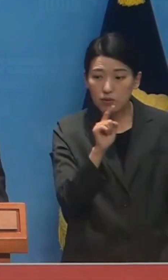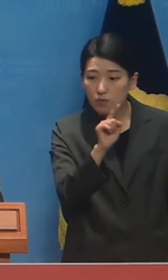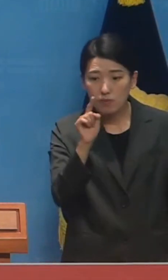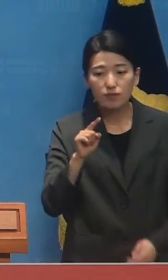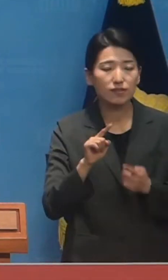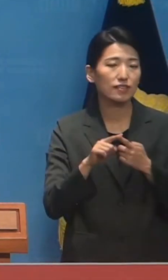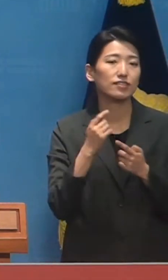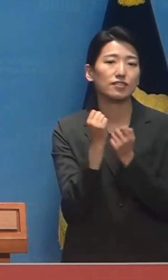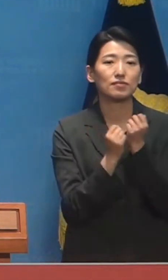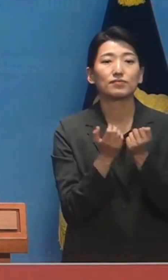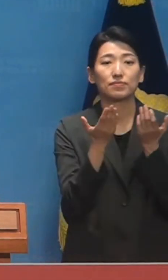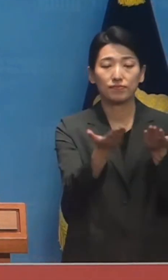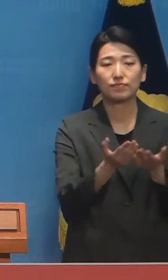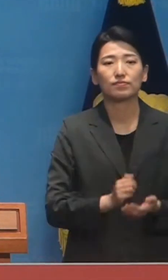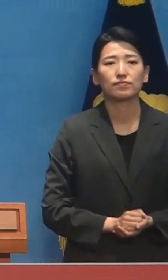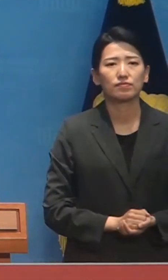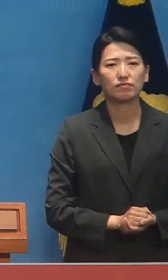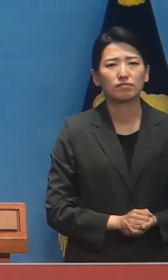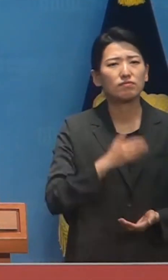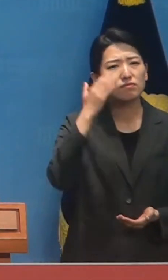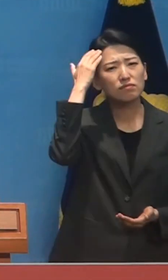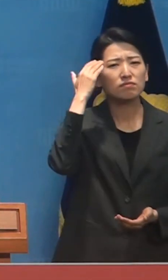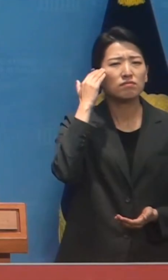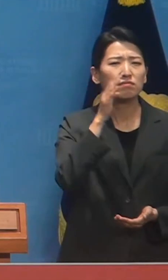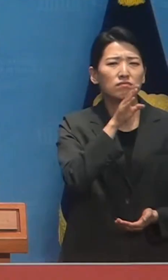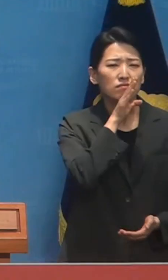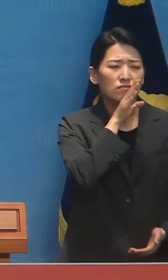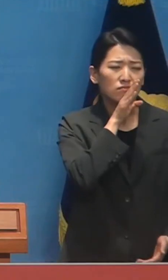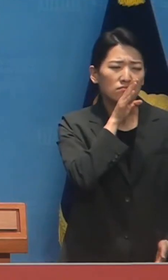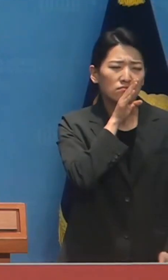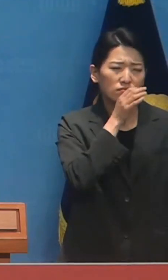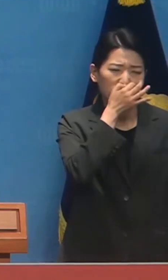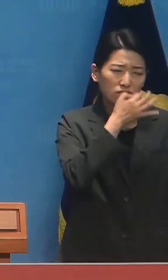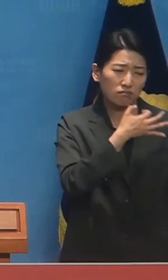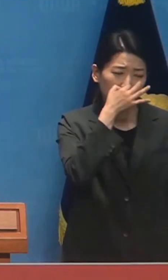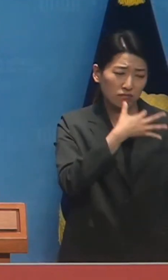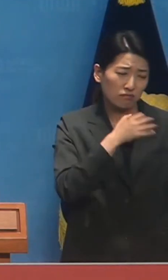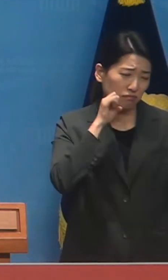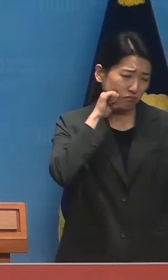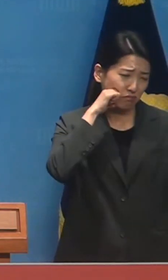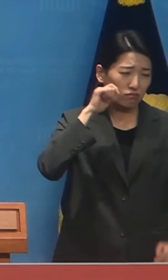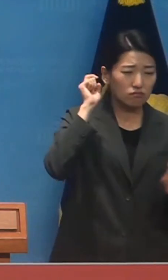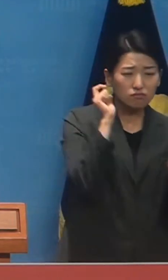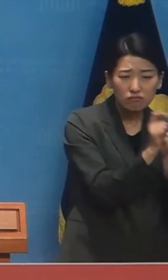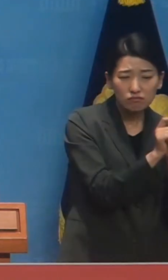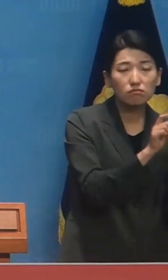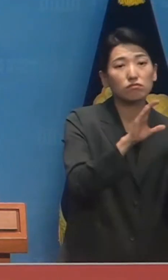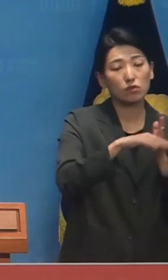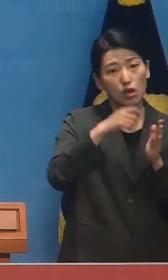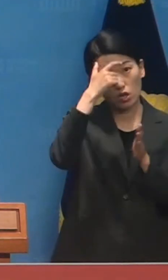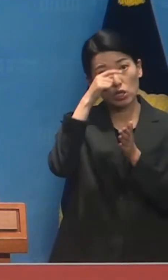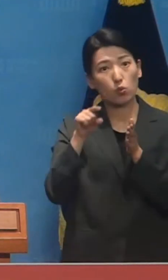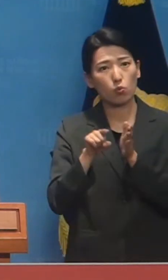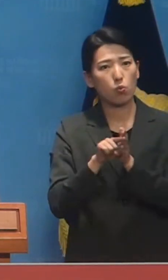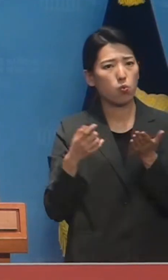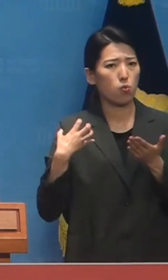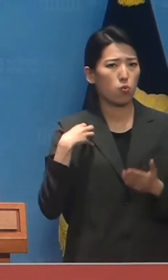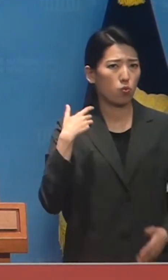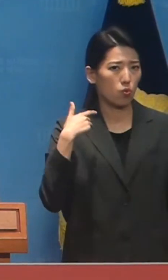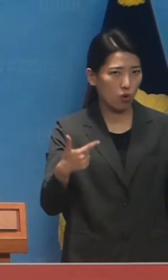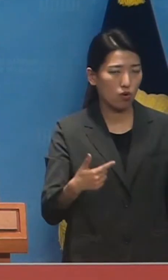합니다. 우리나라가 많이 어려울 때 사실 한국교회가 또 대한민국 기독교가 큰 역할을 해왔습니다. 예를